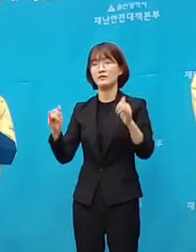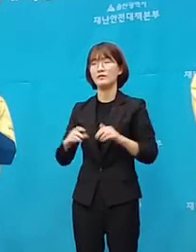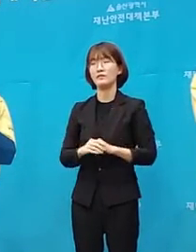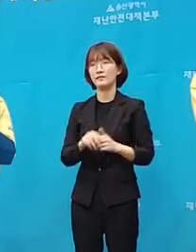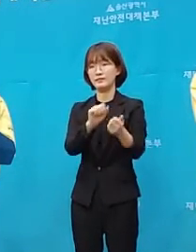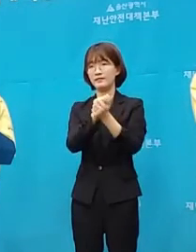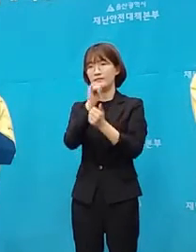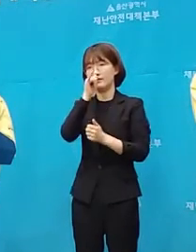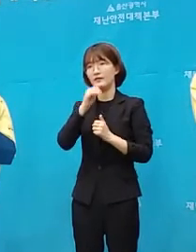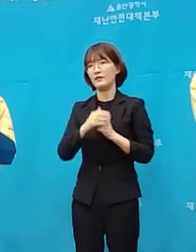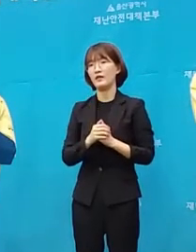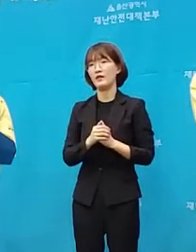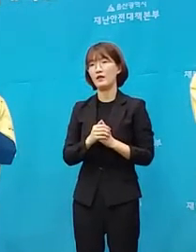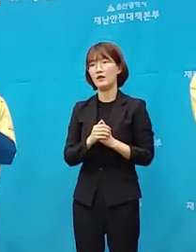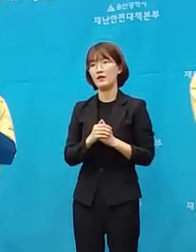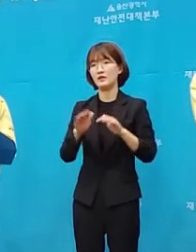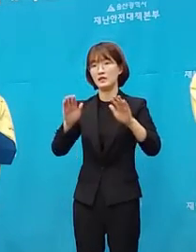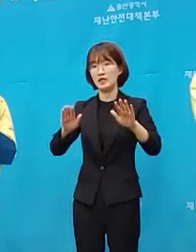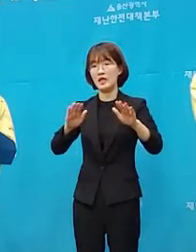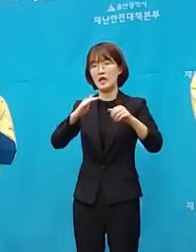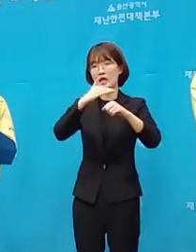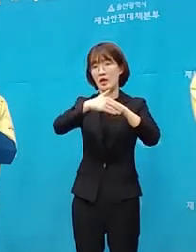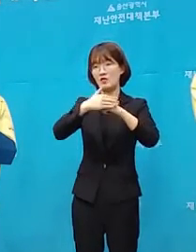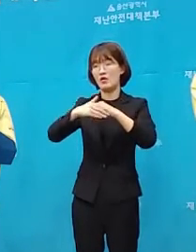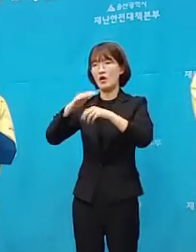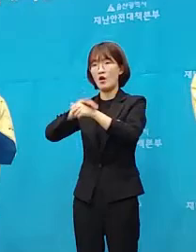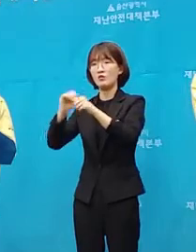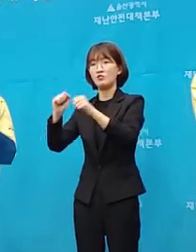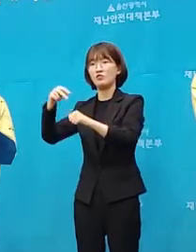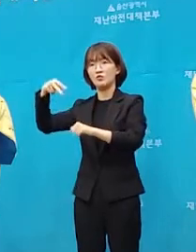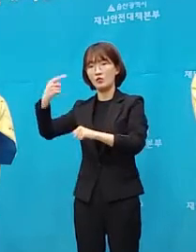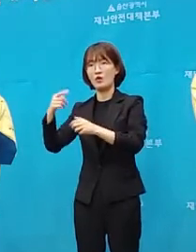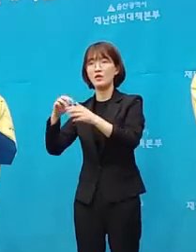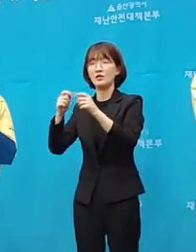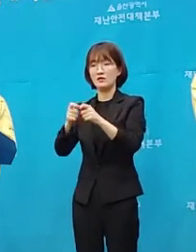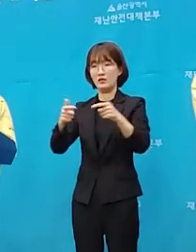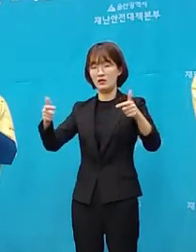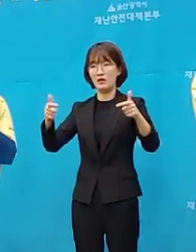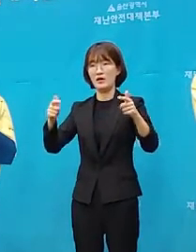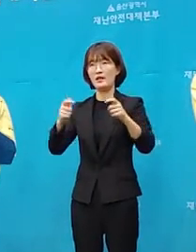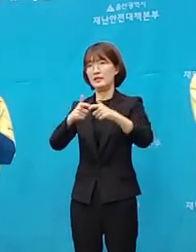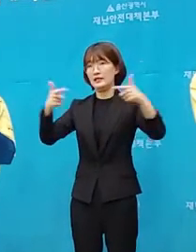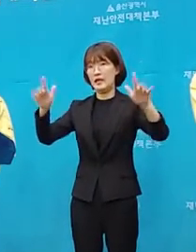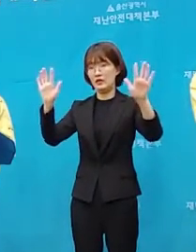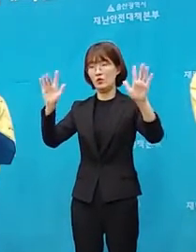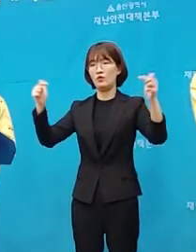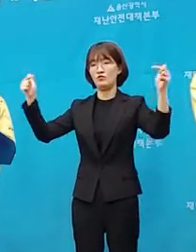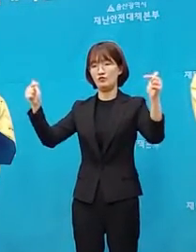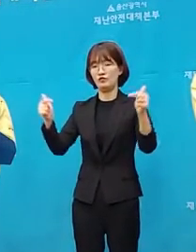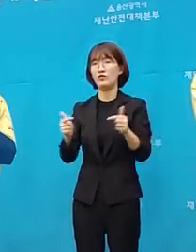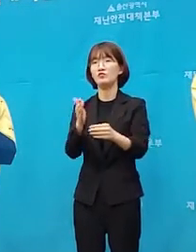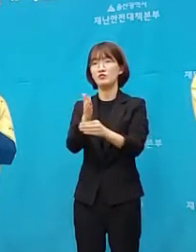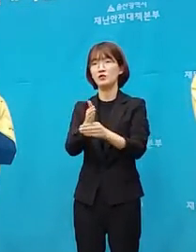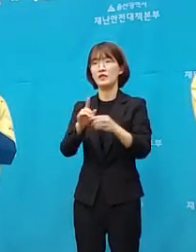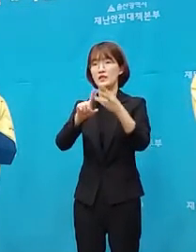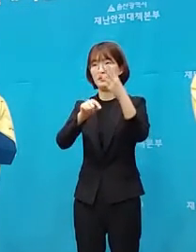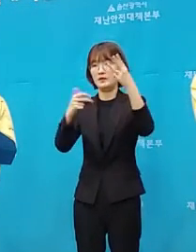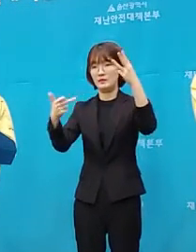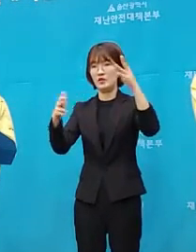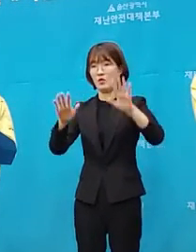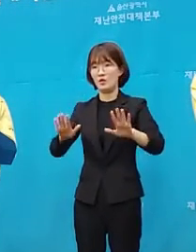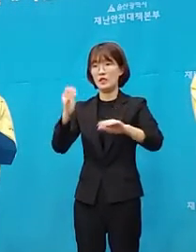대구 경북도 3월 14일 68명에서 3월 15일 45명, 3월 16일 42명, 3월 17일